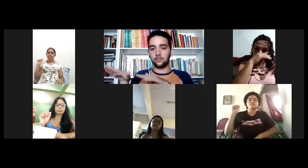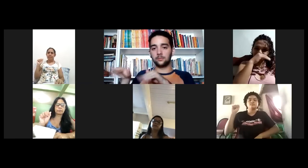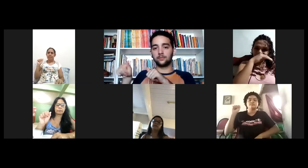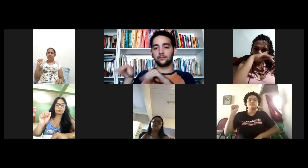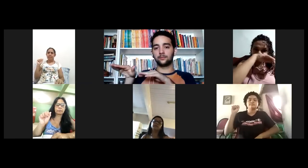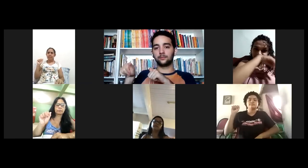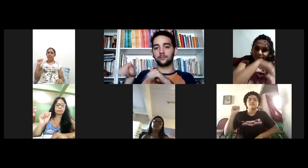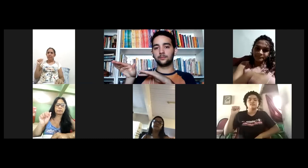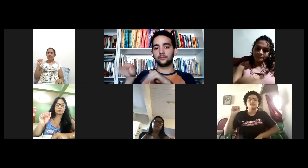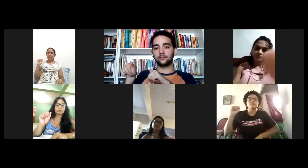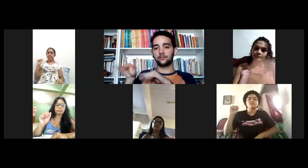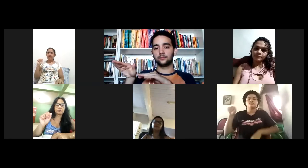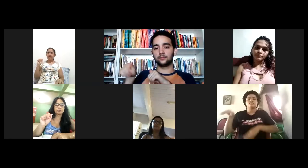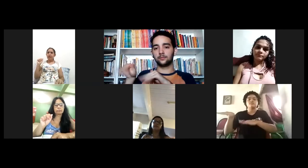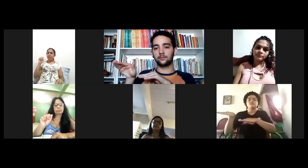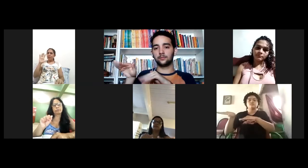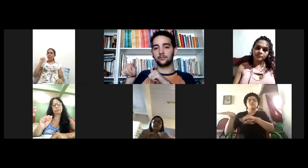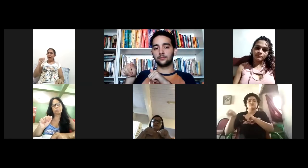Setembro.